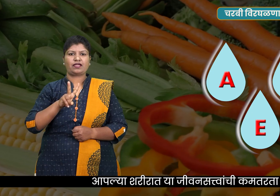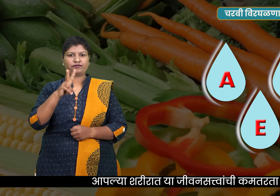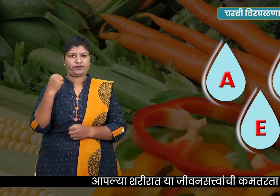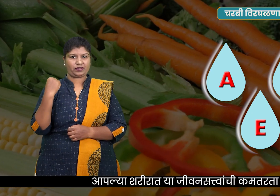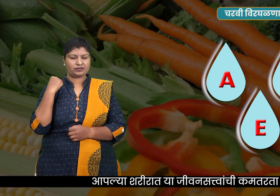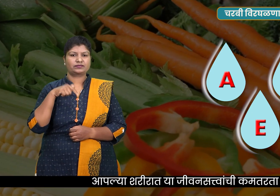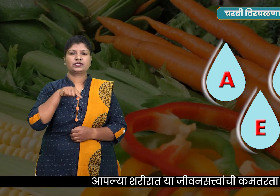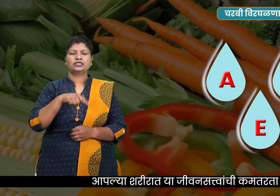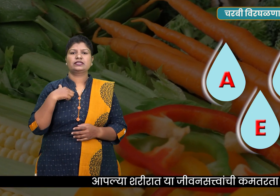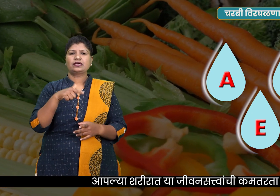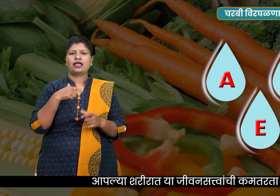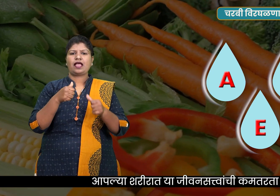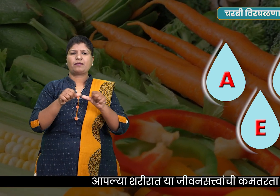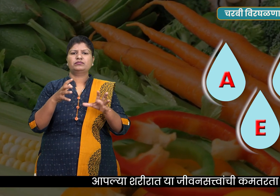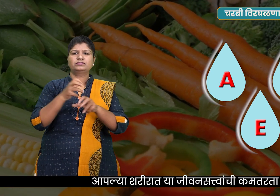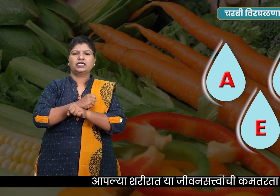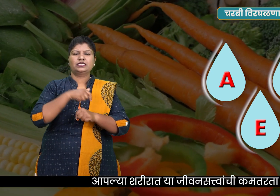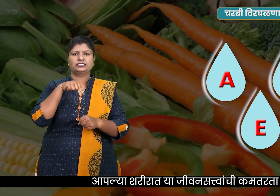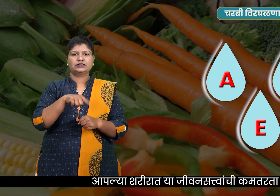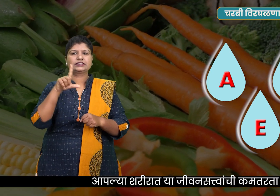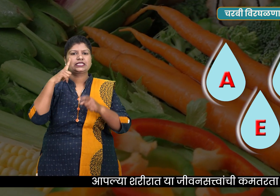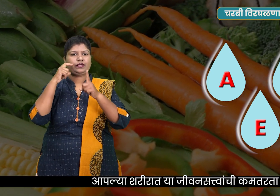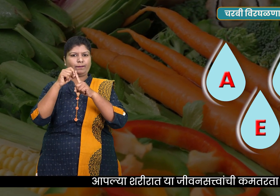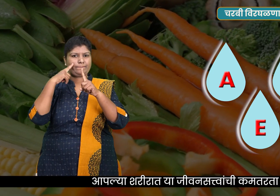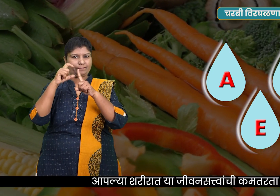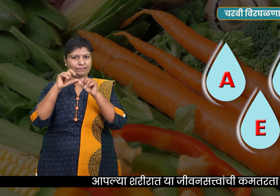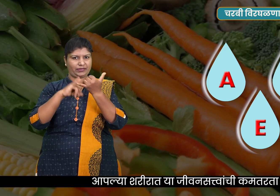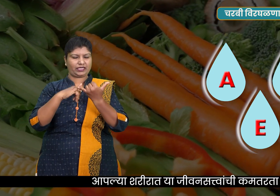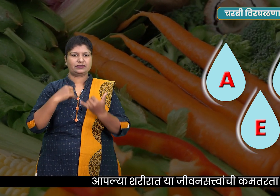आपल्या शरीरात या जीवनसत्वांची कमतरता असते.